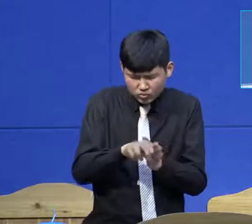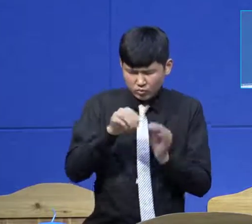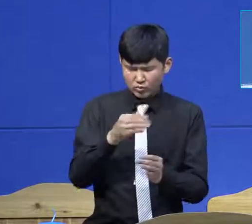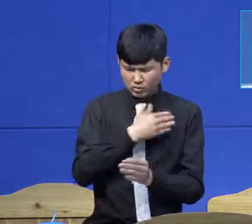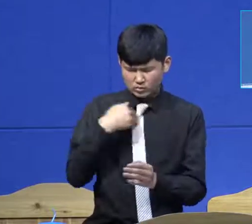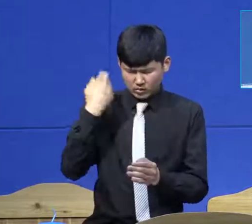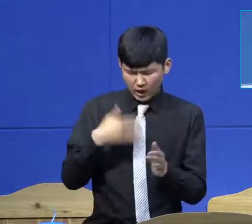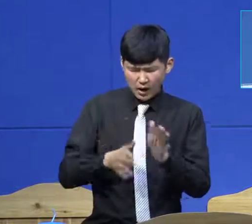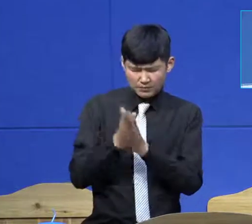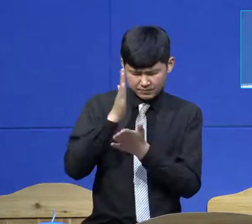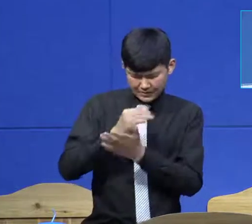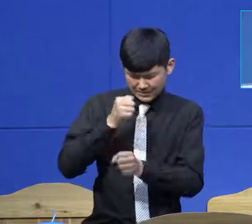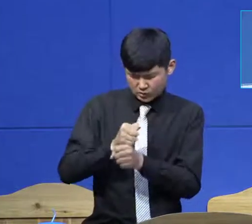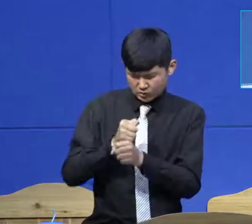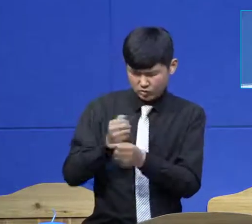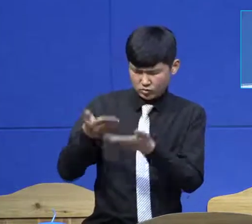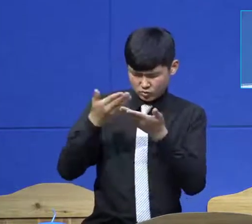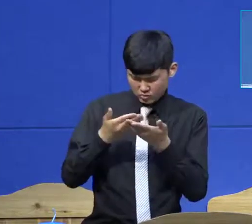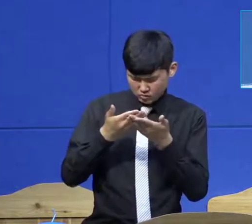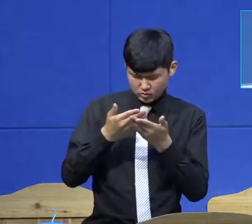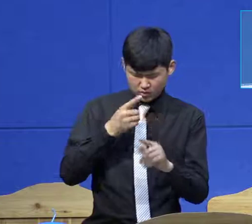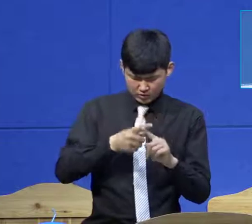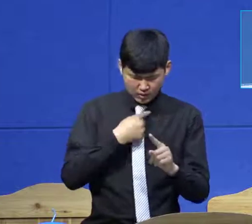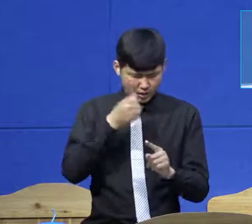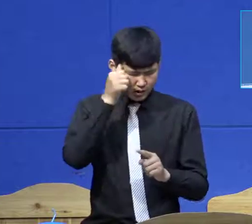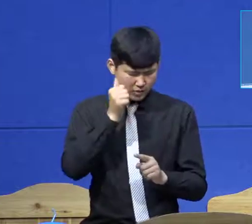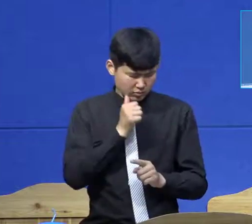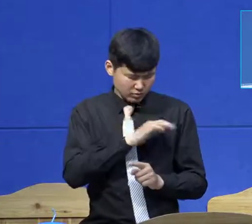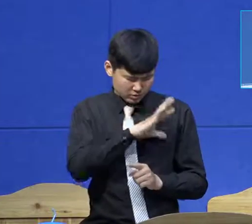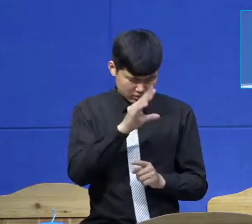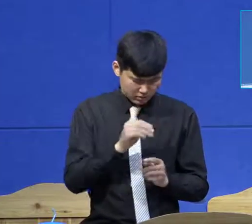байж ажиллаад, манай ахан дүүснэр